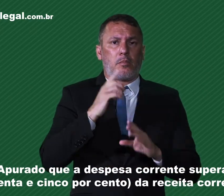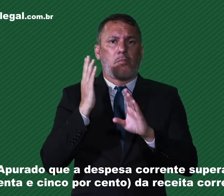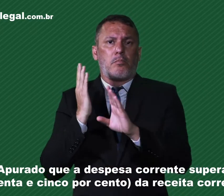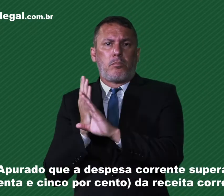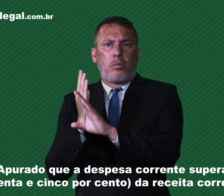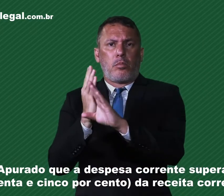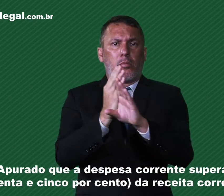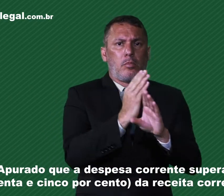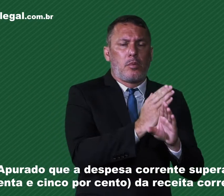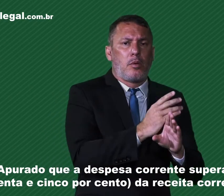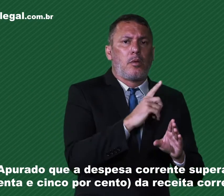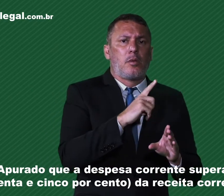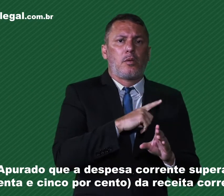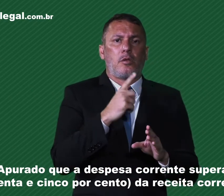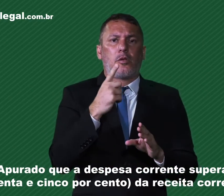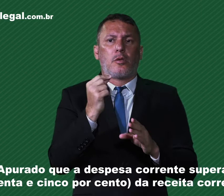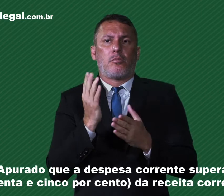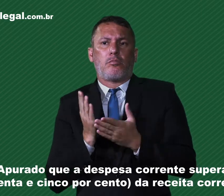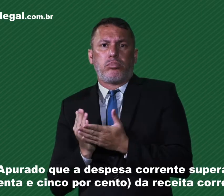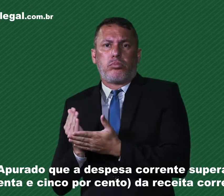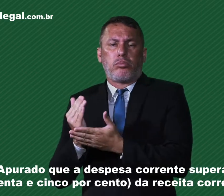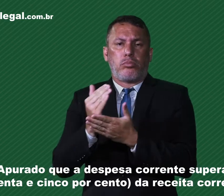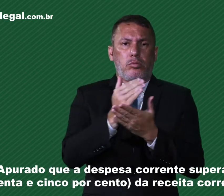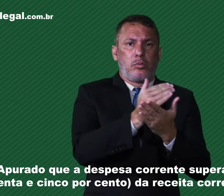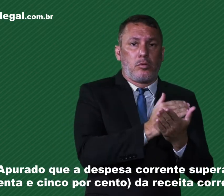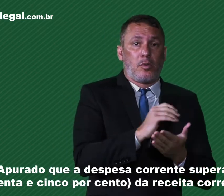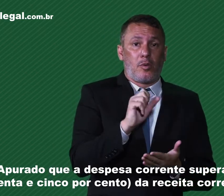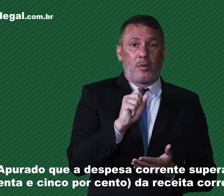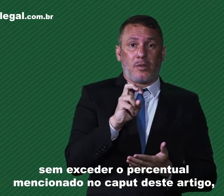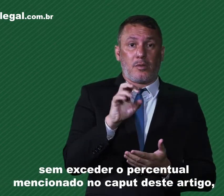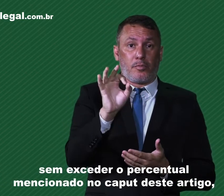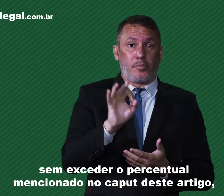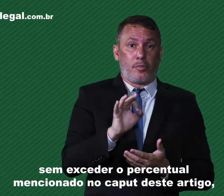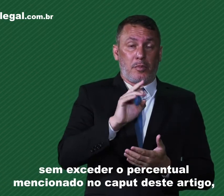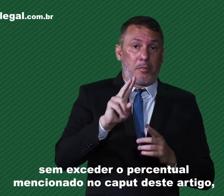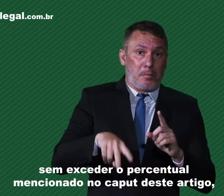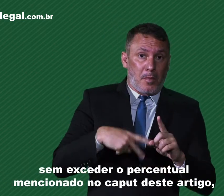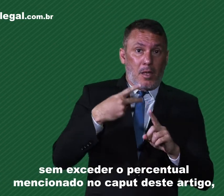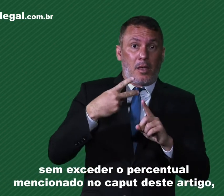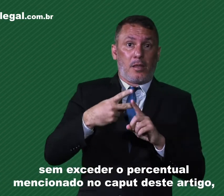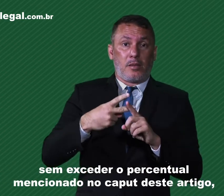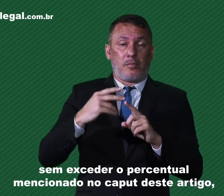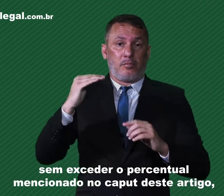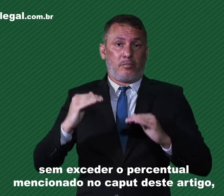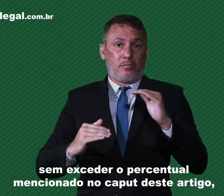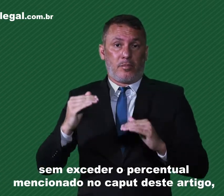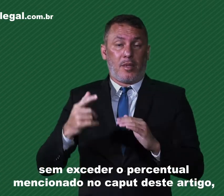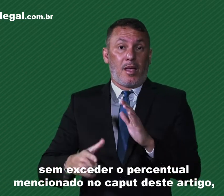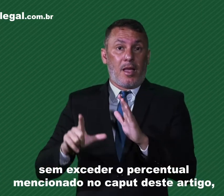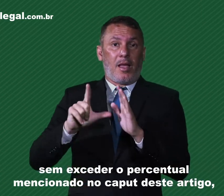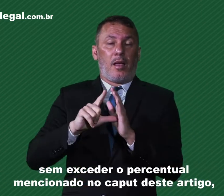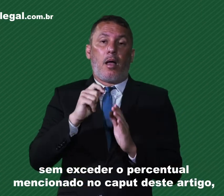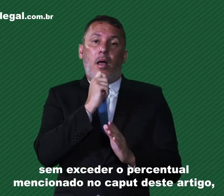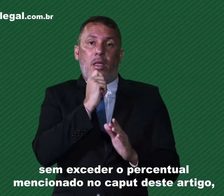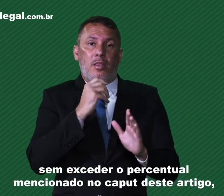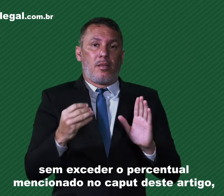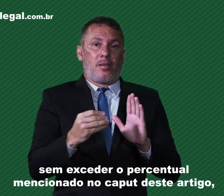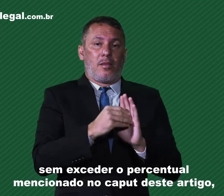supera 85 porcento da receita corrente sem exceder o percentual mencionado no caput deste artigo